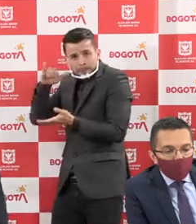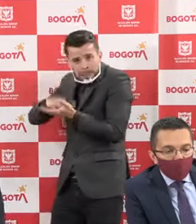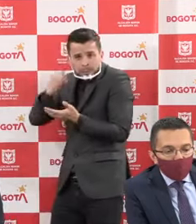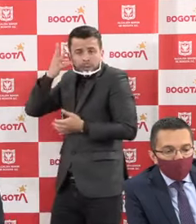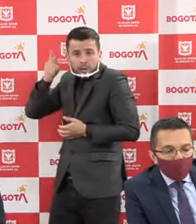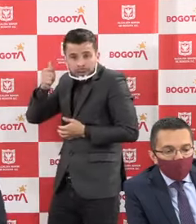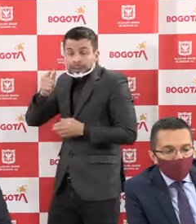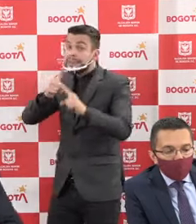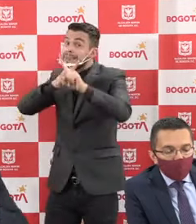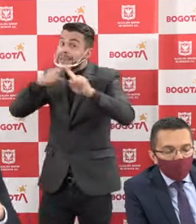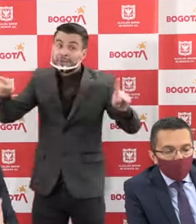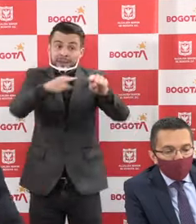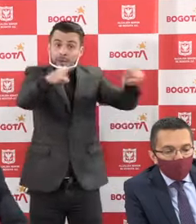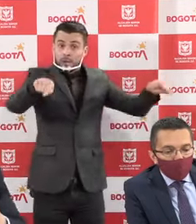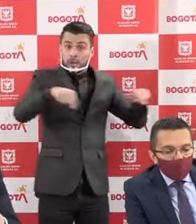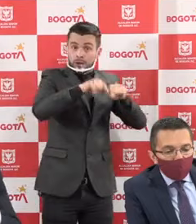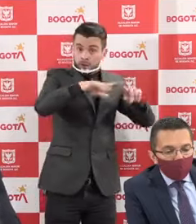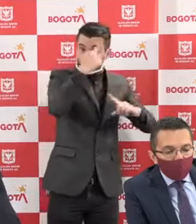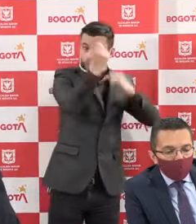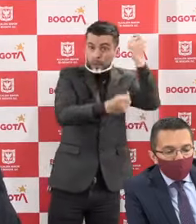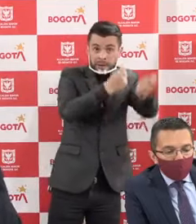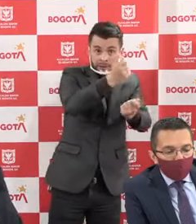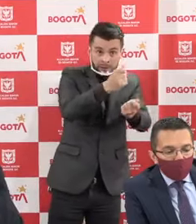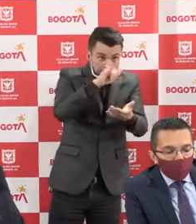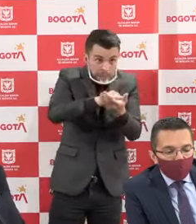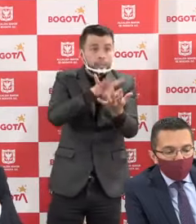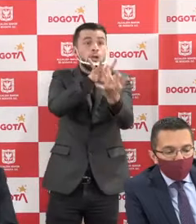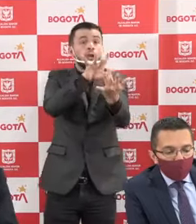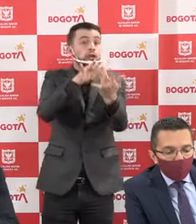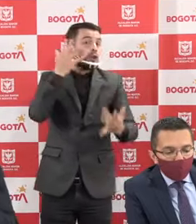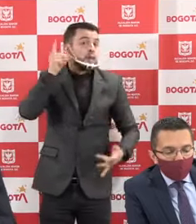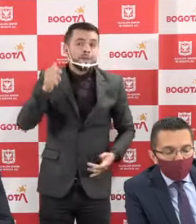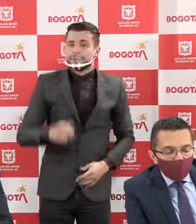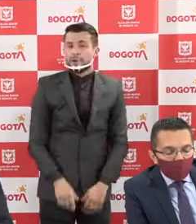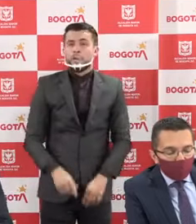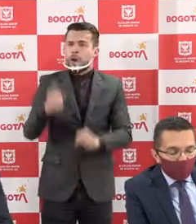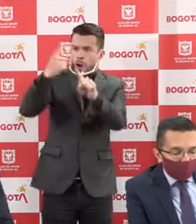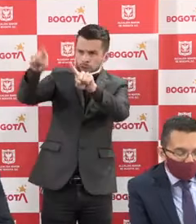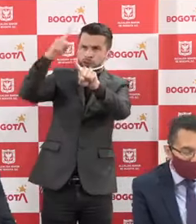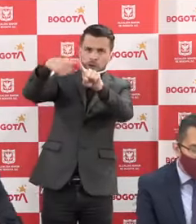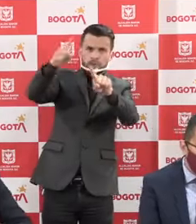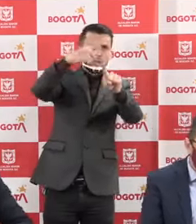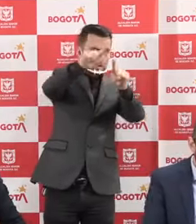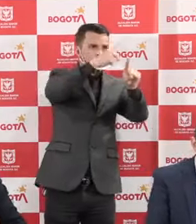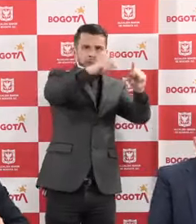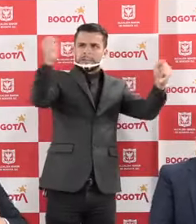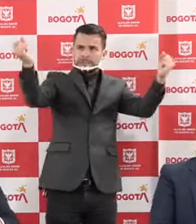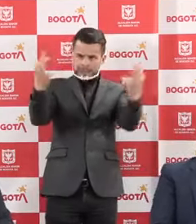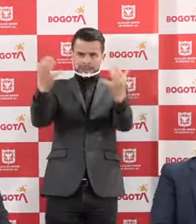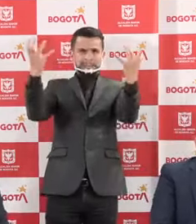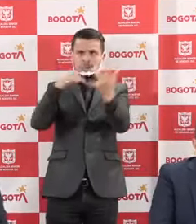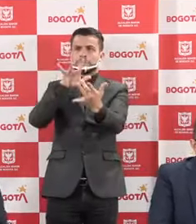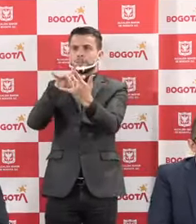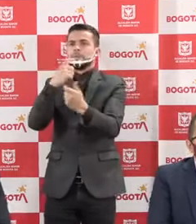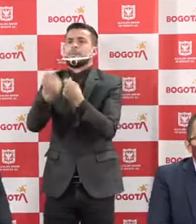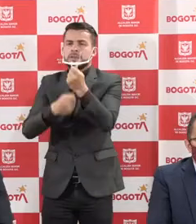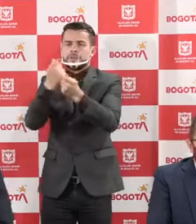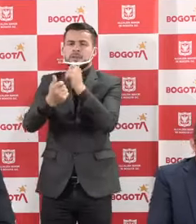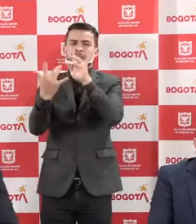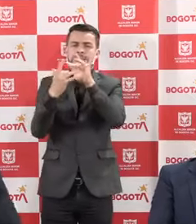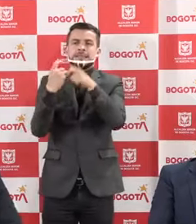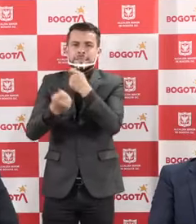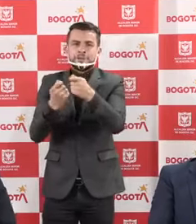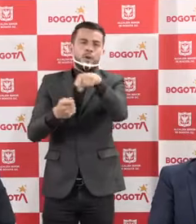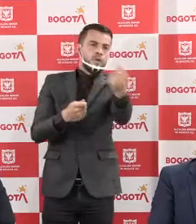muchísimas personas distintas y estoy en interacción permanente con ellos por eso el costo epidemiológico del sector comercio no solo porque saca muchas personas a la calle